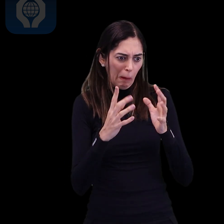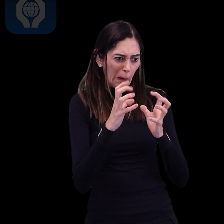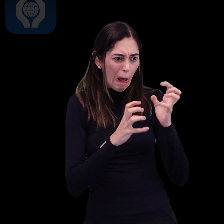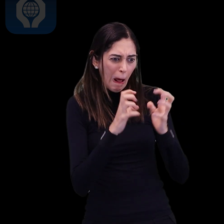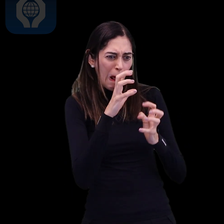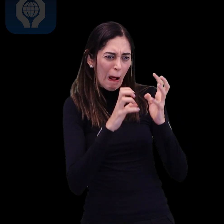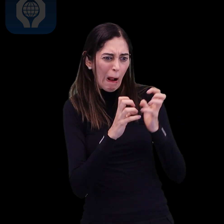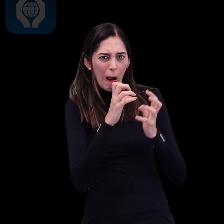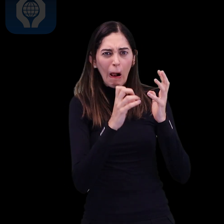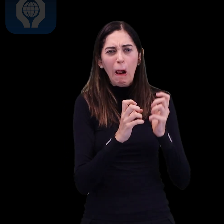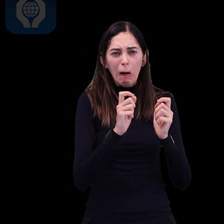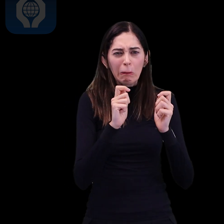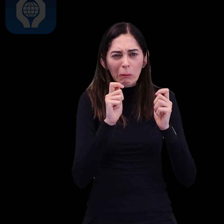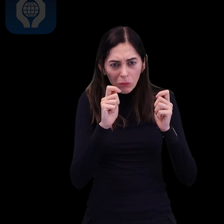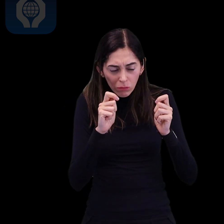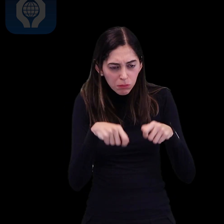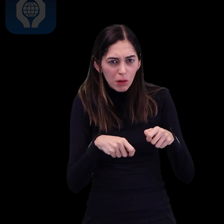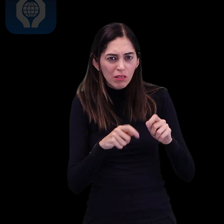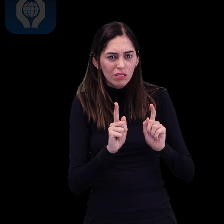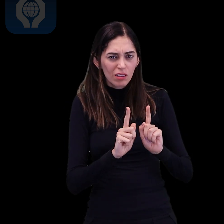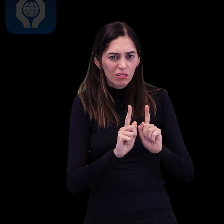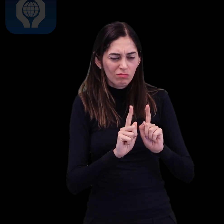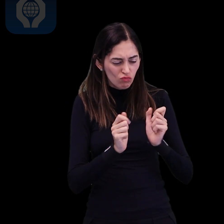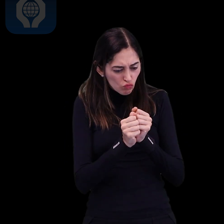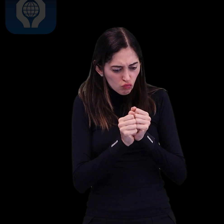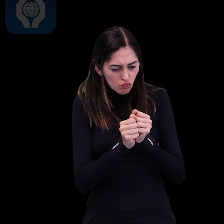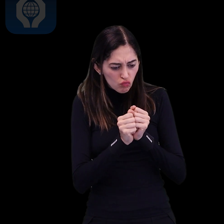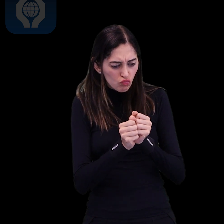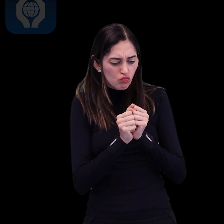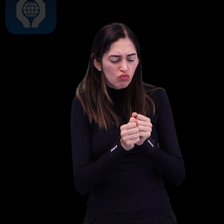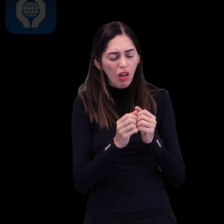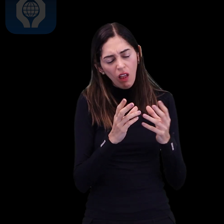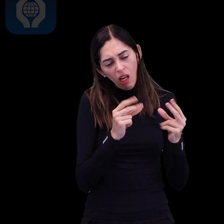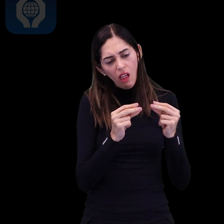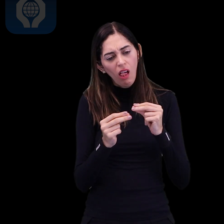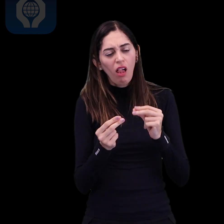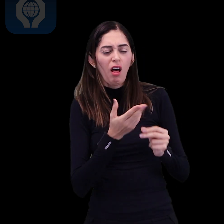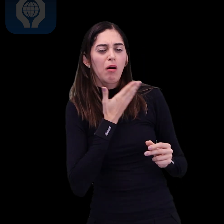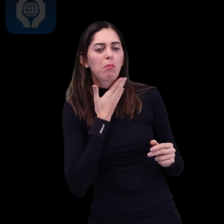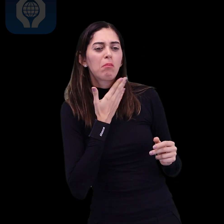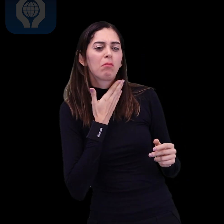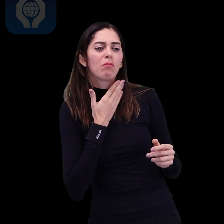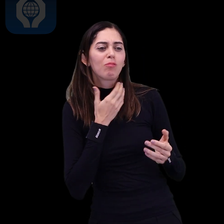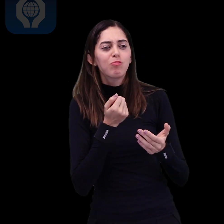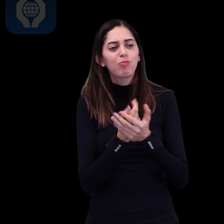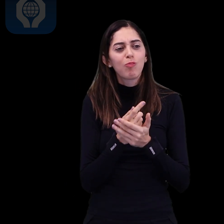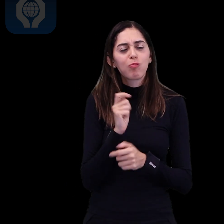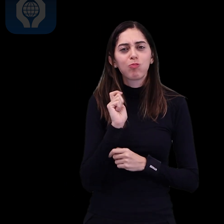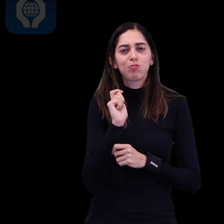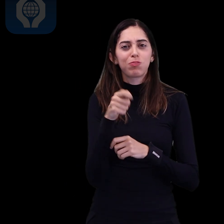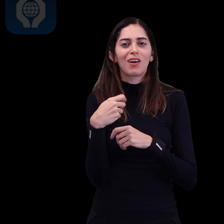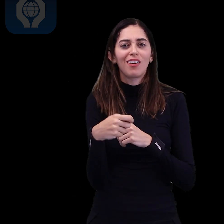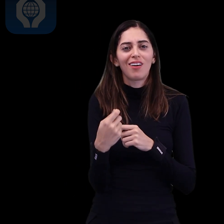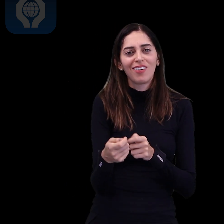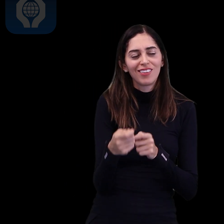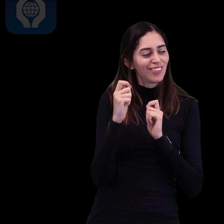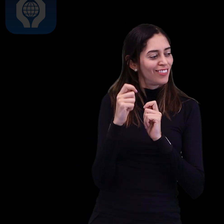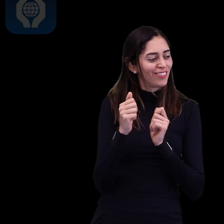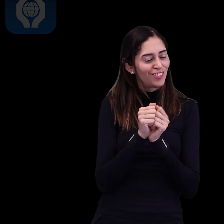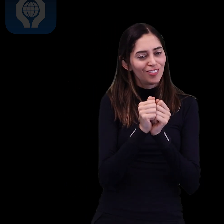esquecer, será que eles continuam gastando tempo juntos só para bater papo, fazer compras ou pescar ou qualquer outra coisa